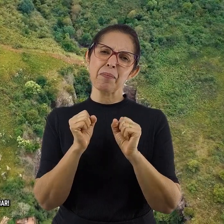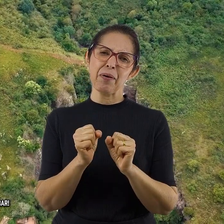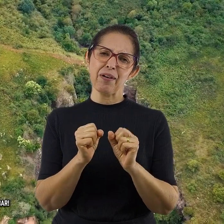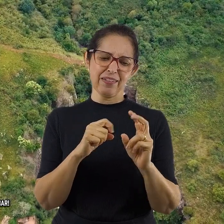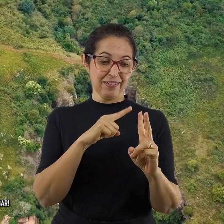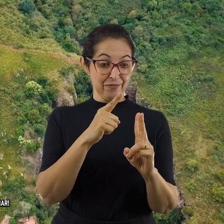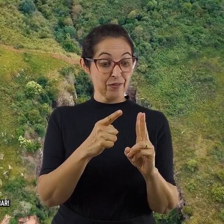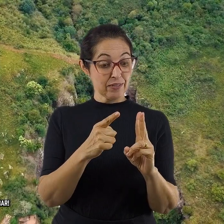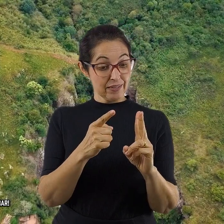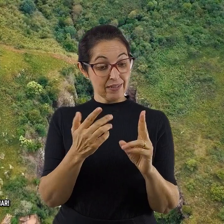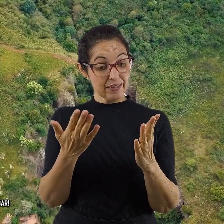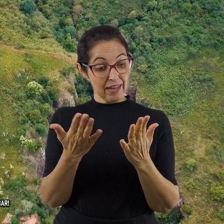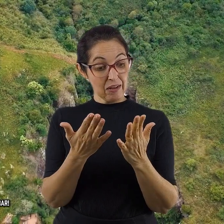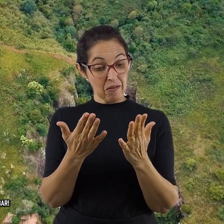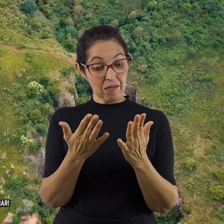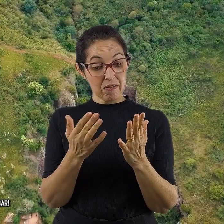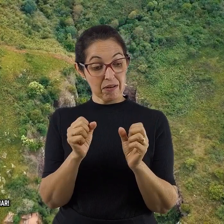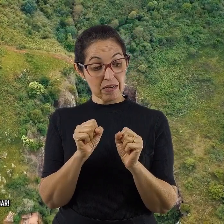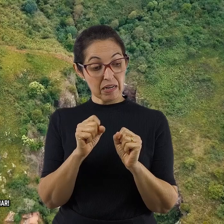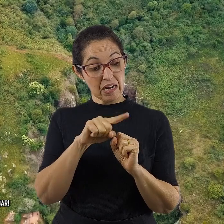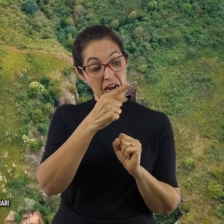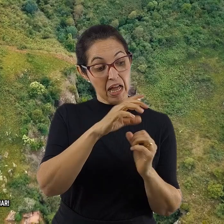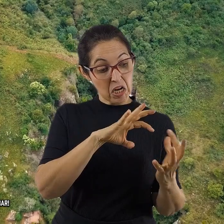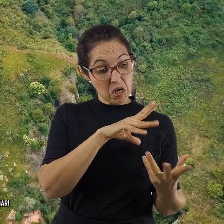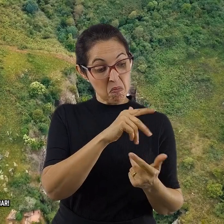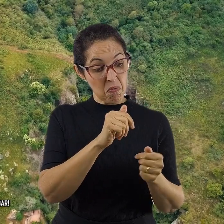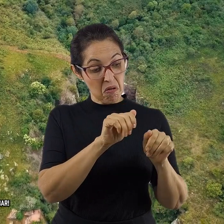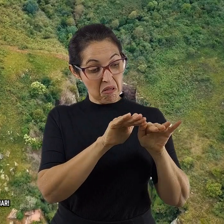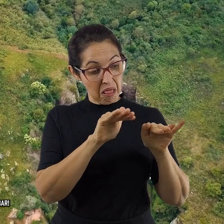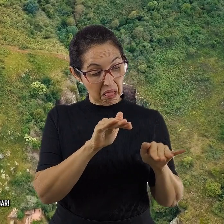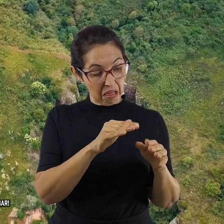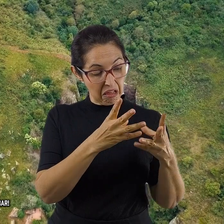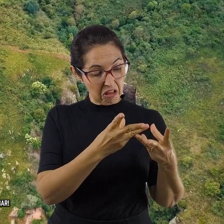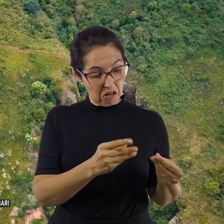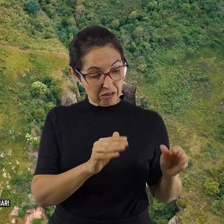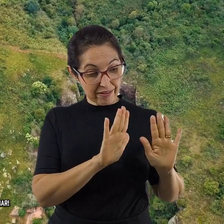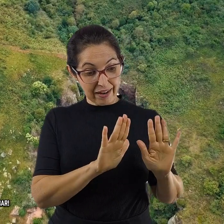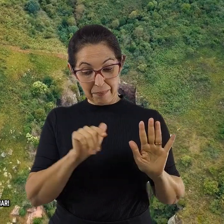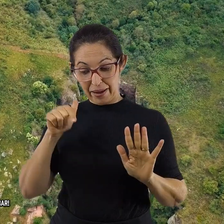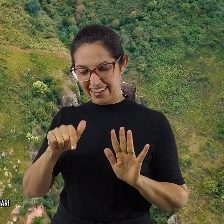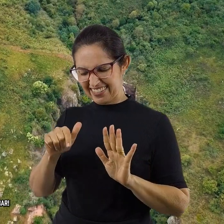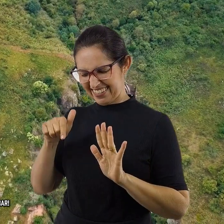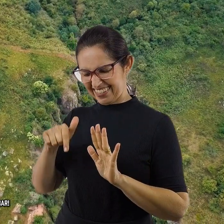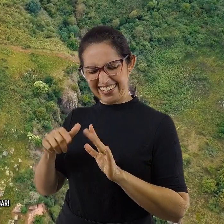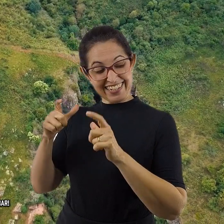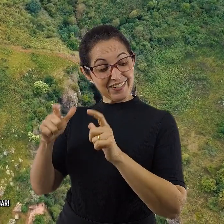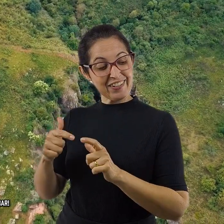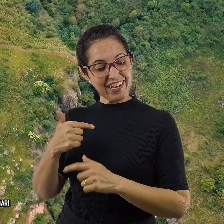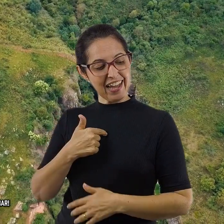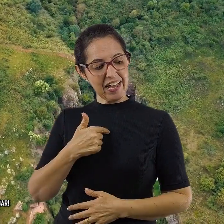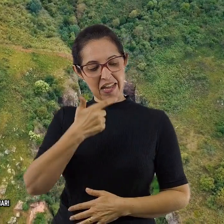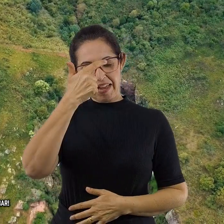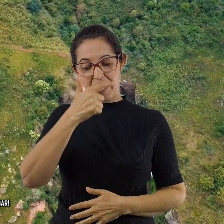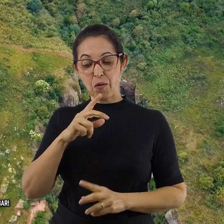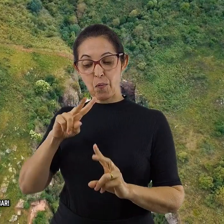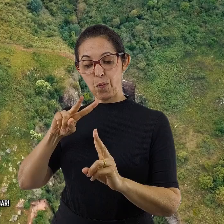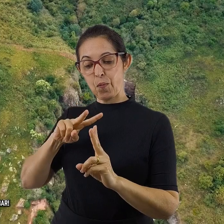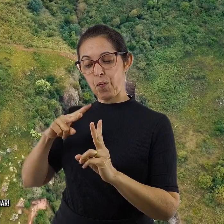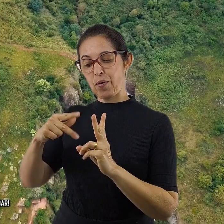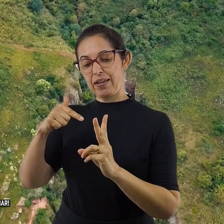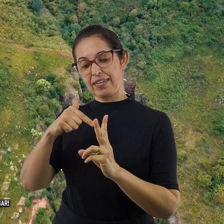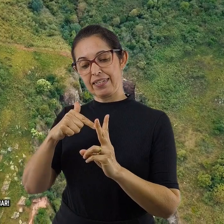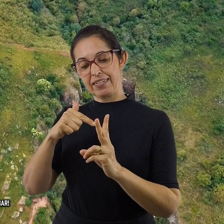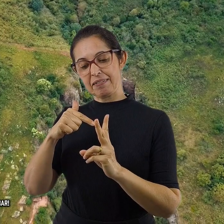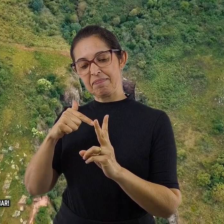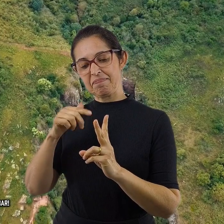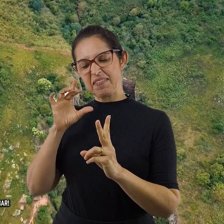Podem se sentir indignos quanto ao mundo, mas aqui neste lugar eu vos enxergo